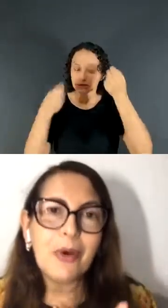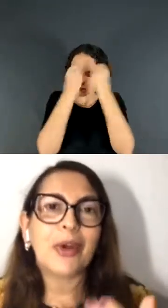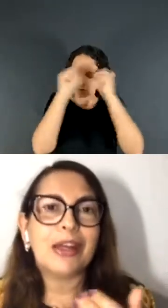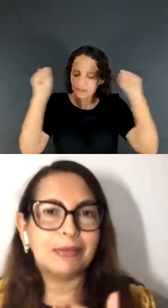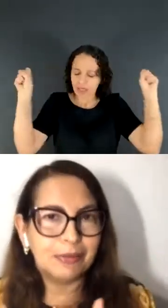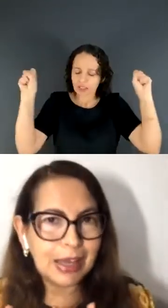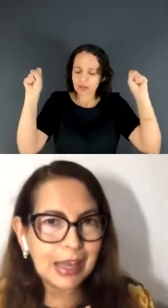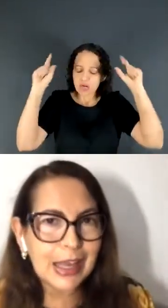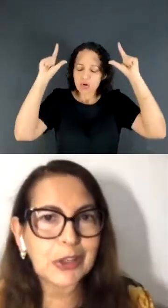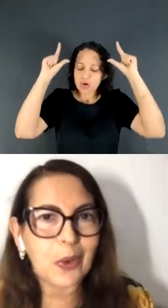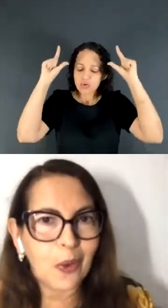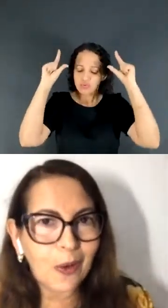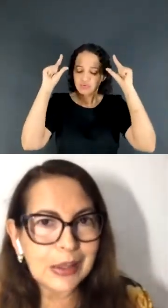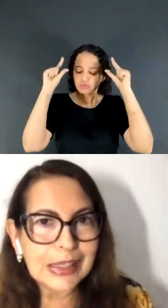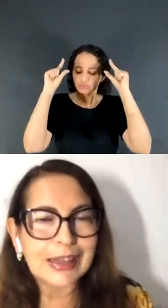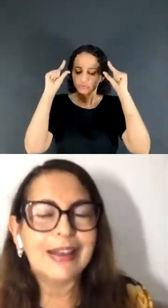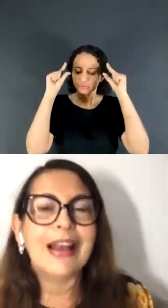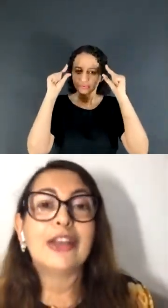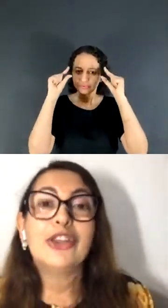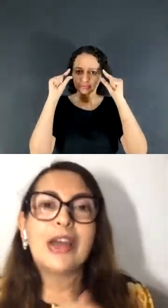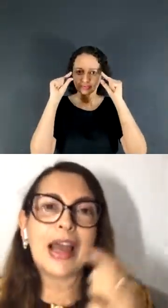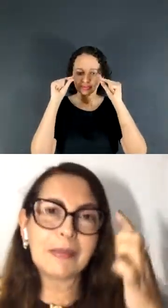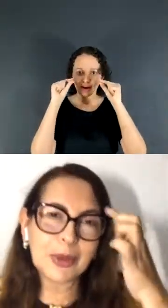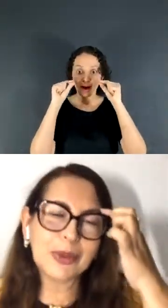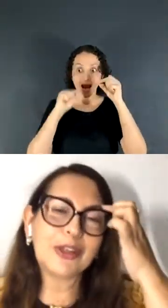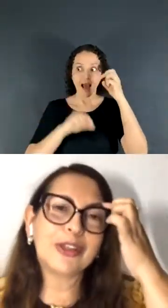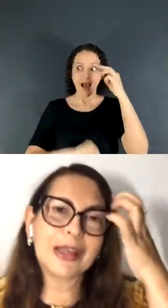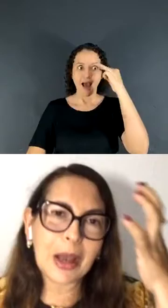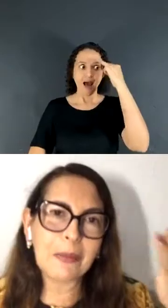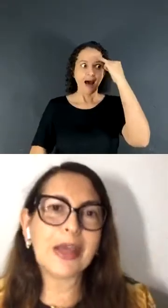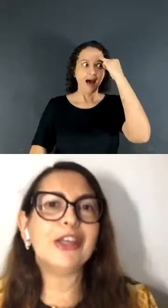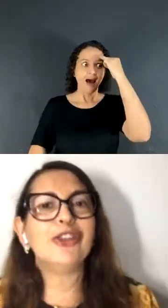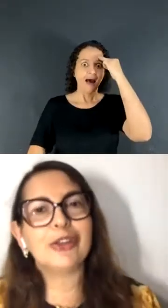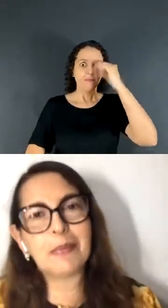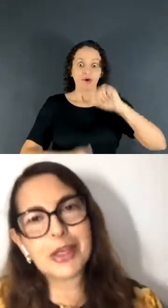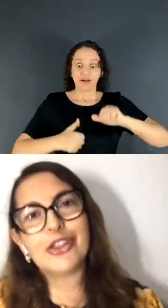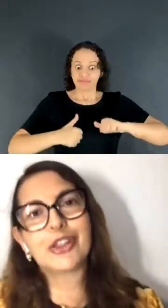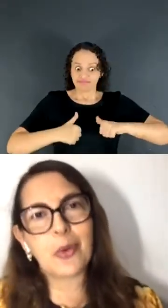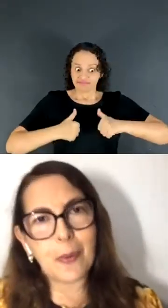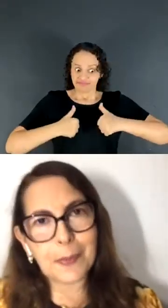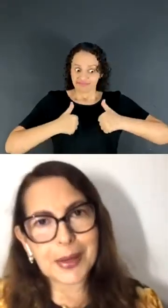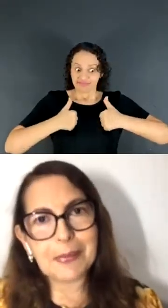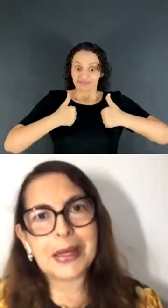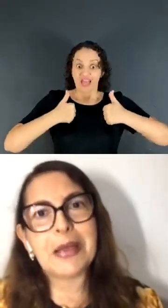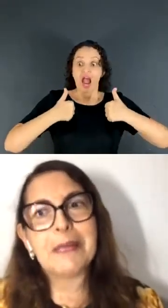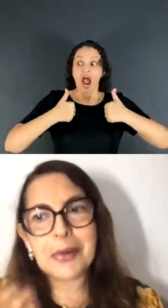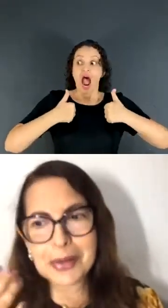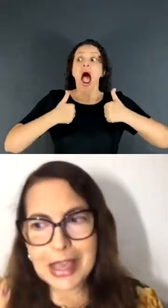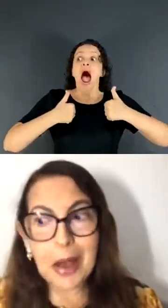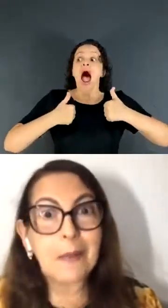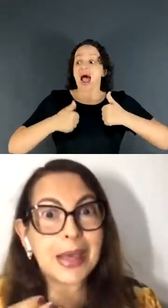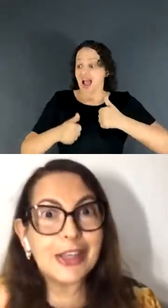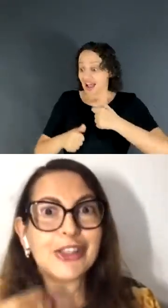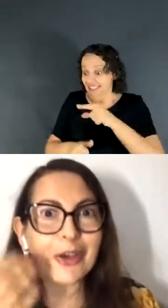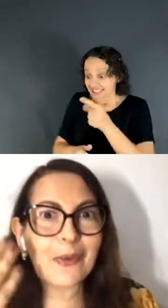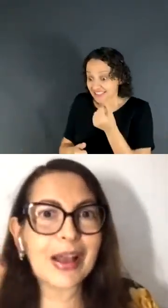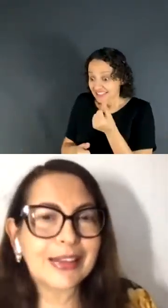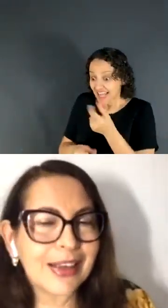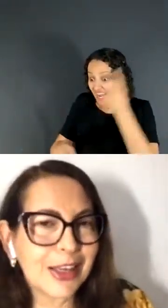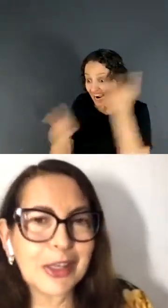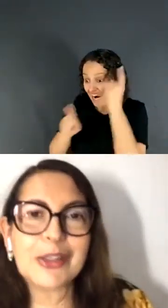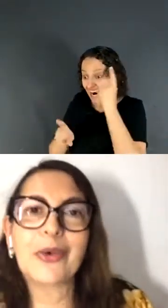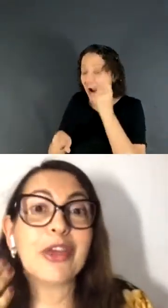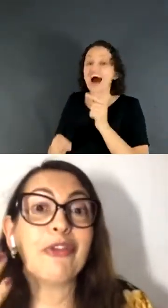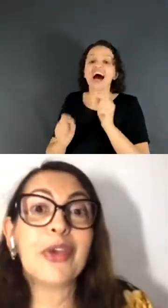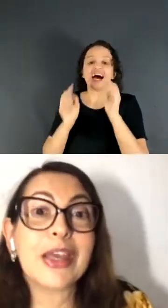a memória, né, retorna, a gente, meu Deus, realmente, né, me desculpe, eu me lembro que realmente eu